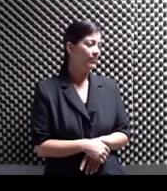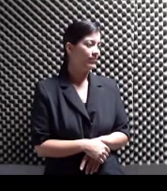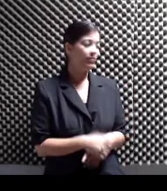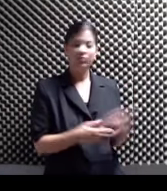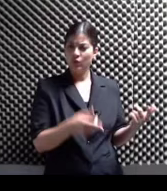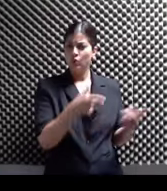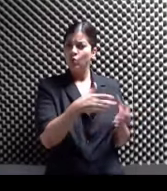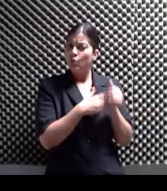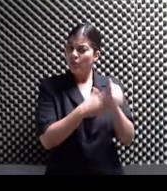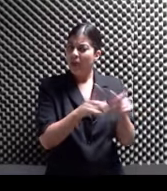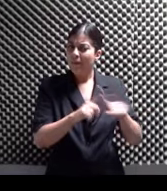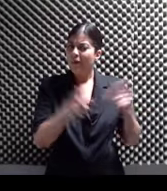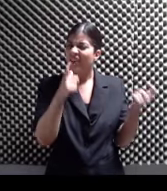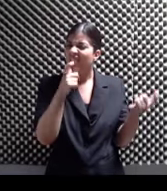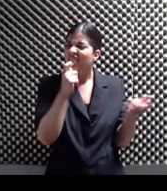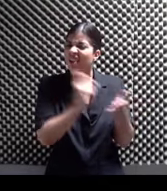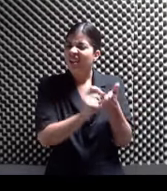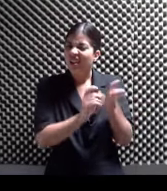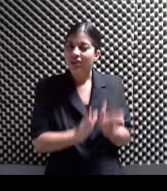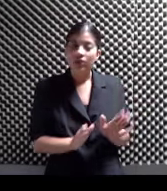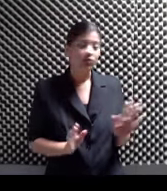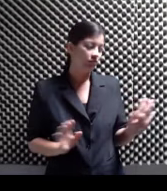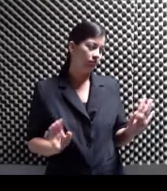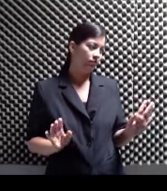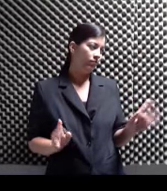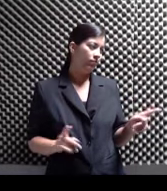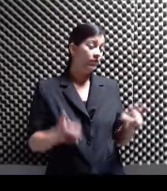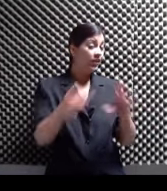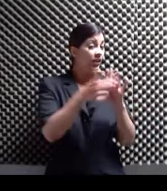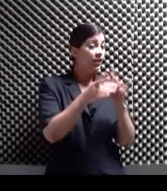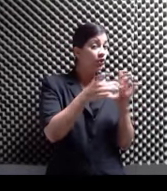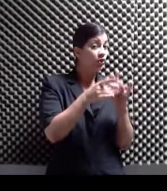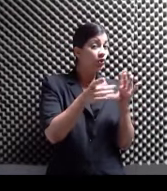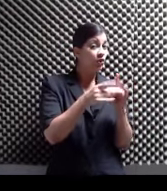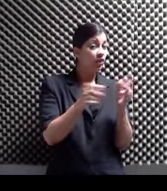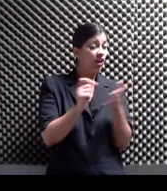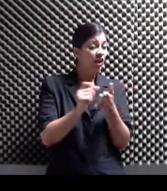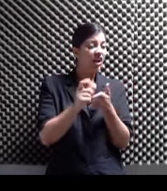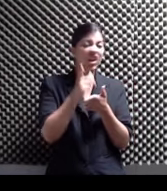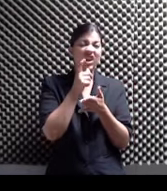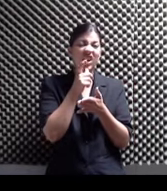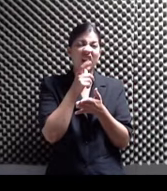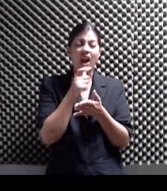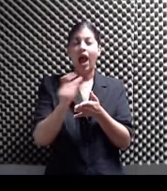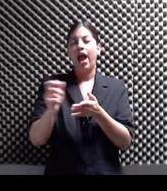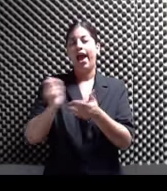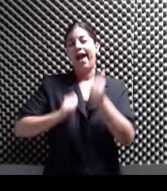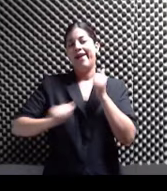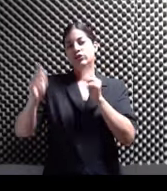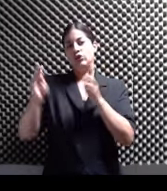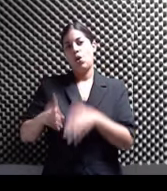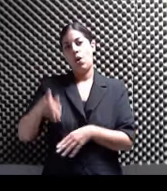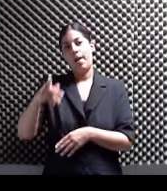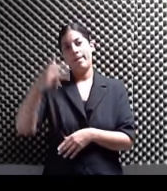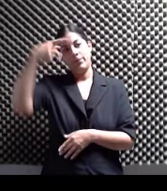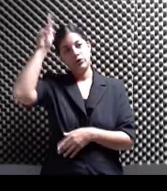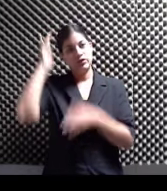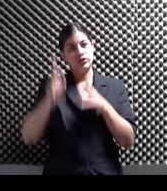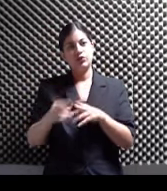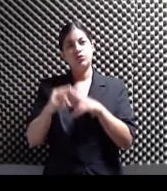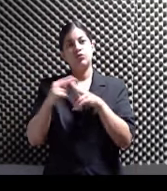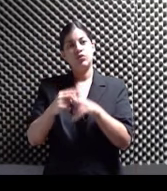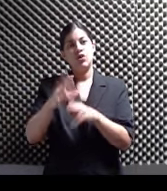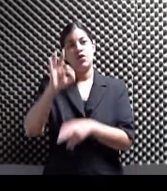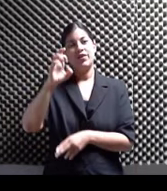escribe? ¿Lo escribes tú mismo? No, esos son unas historias que escribió un actor y escritor ponceño que se llama Fernando